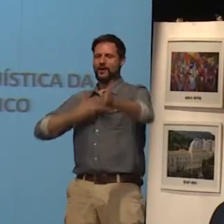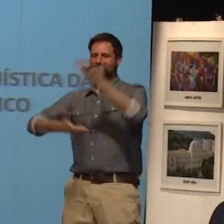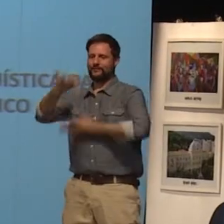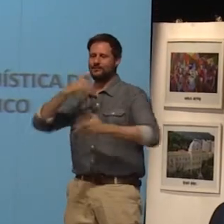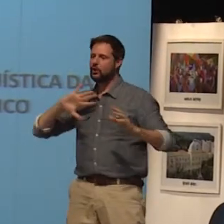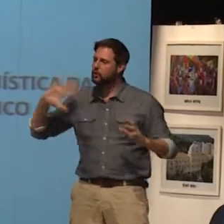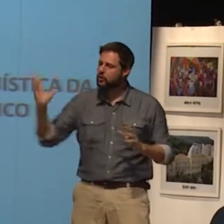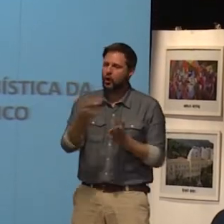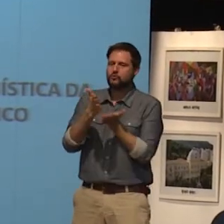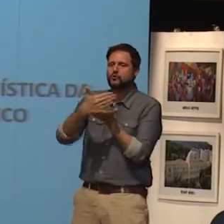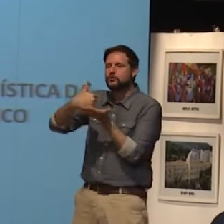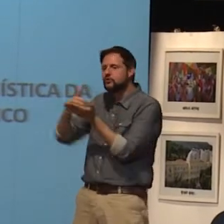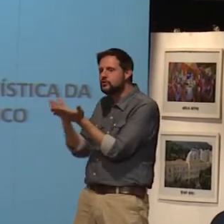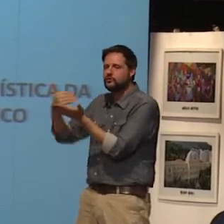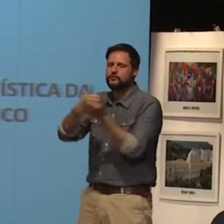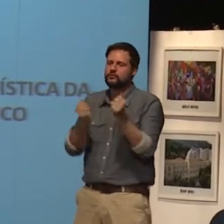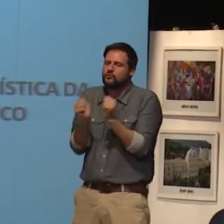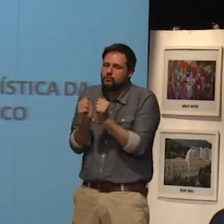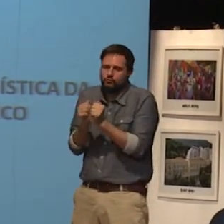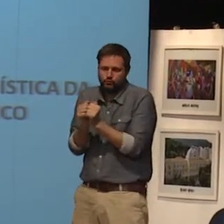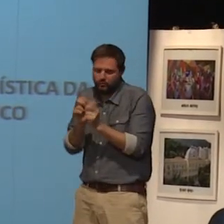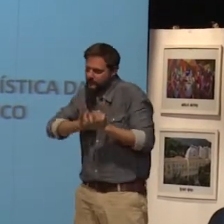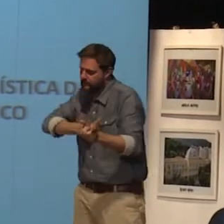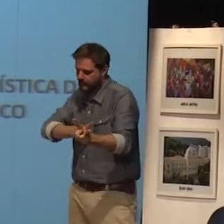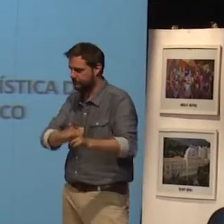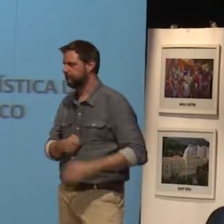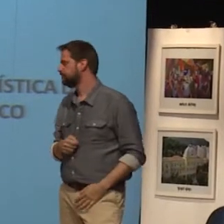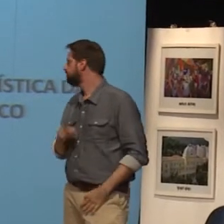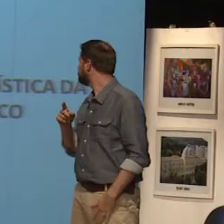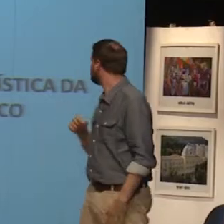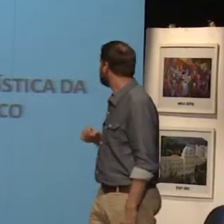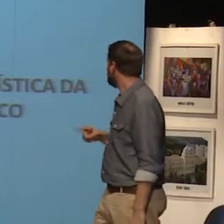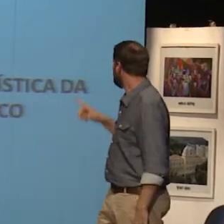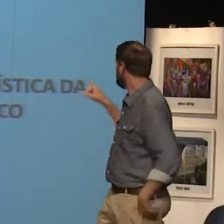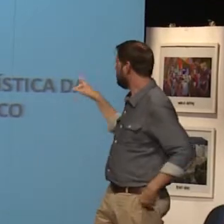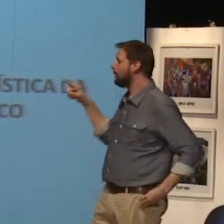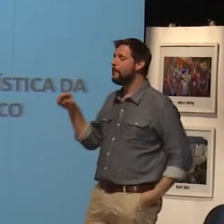um link, essa parceria com as pessoas, esses dados. Então, isso é muito importante.